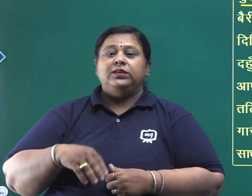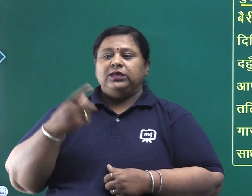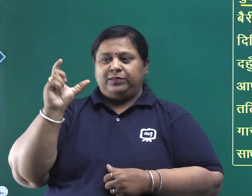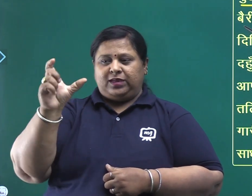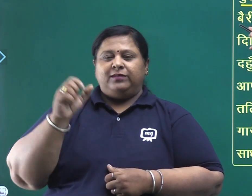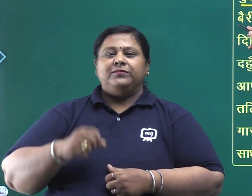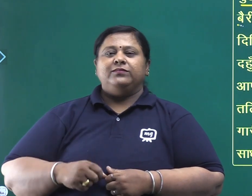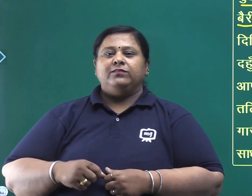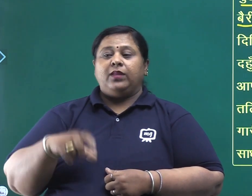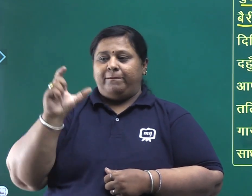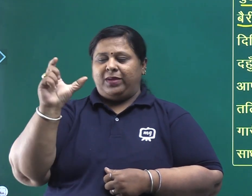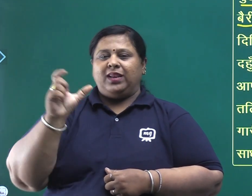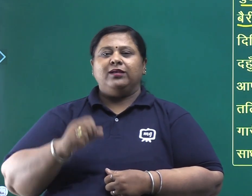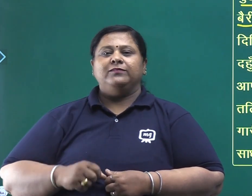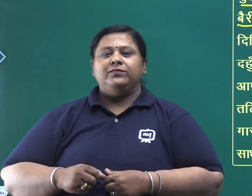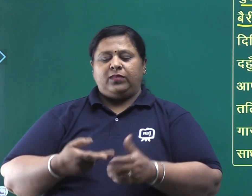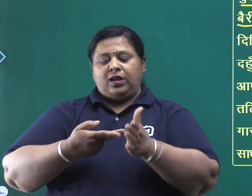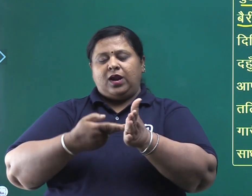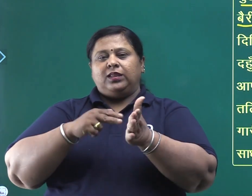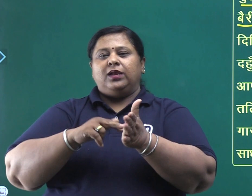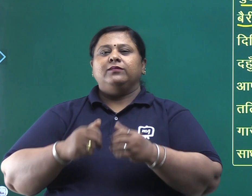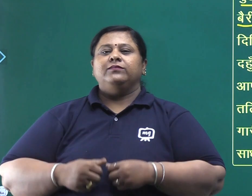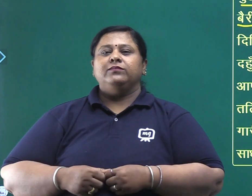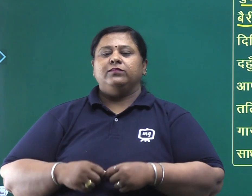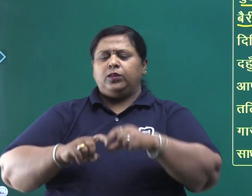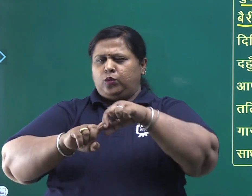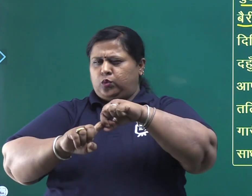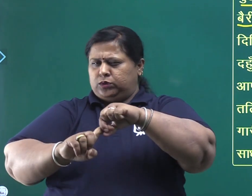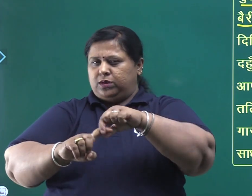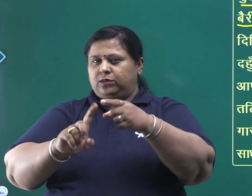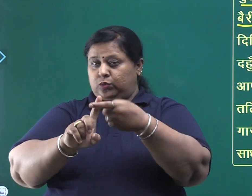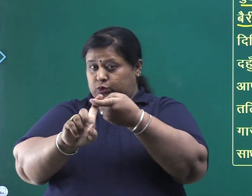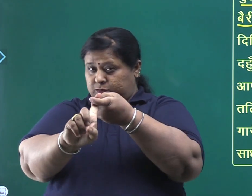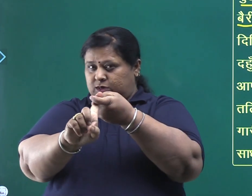है बैरी, अर्थ होगा दुश्मन।